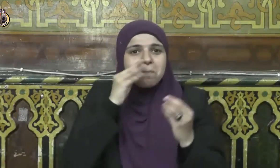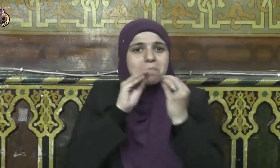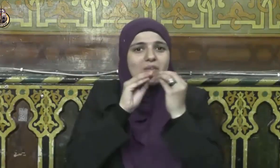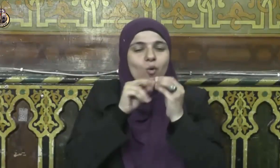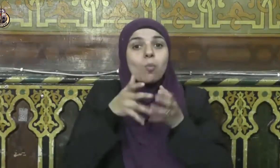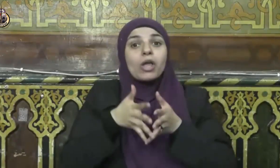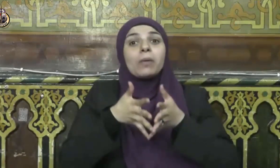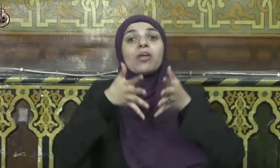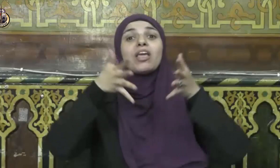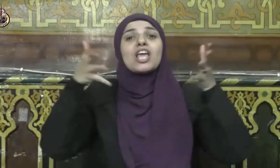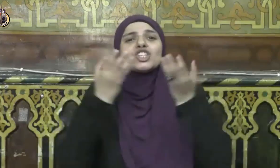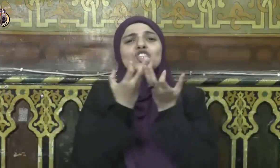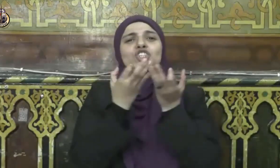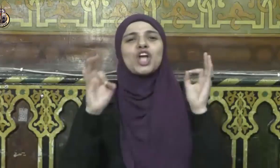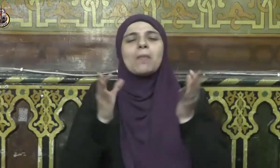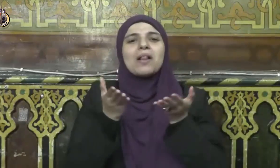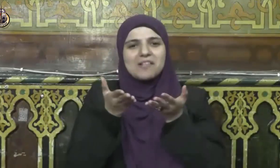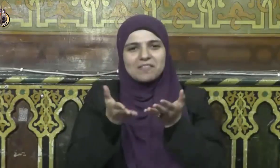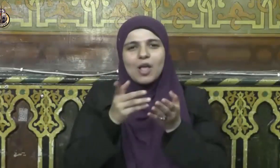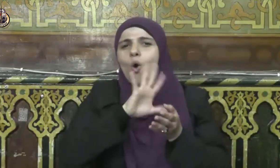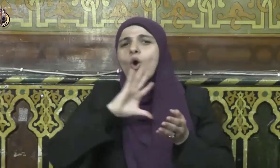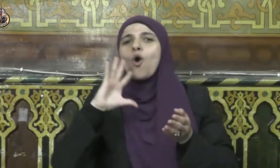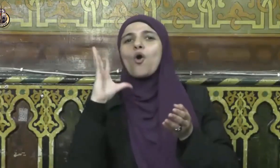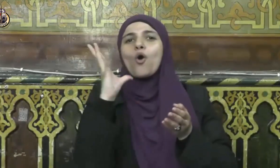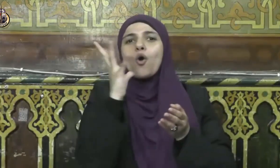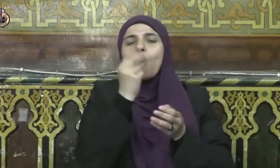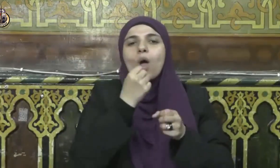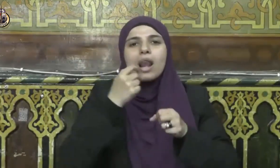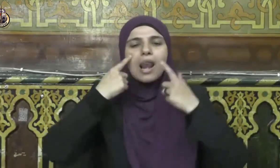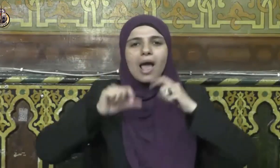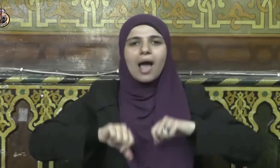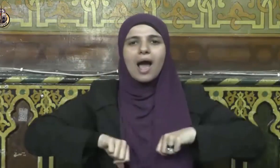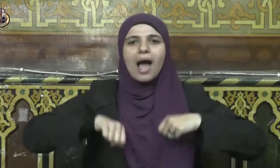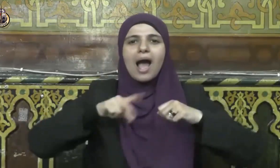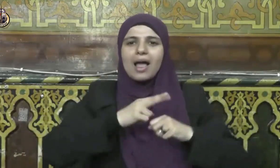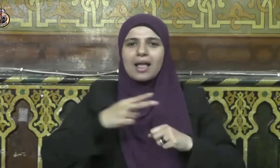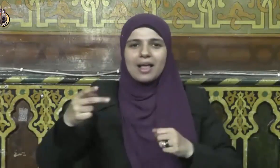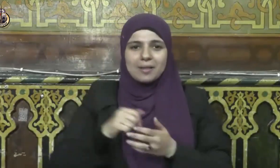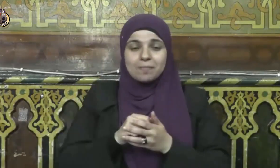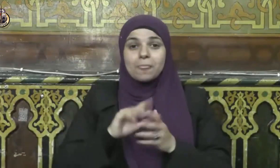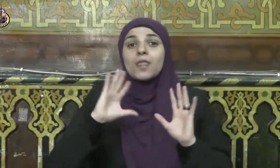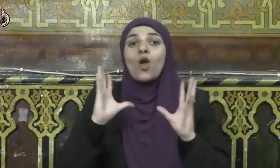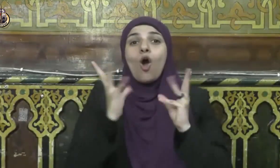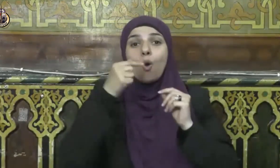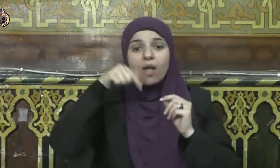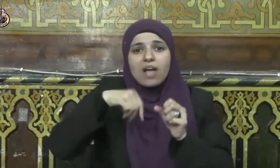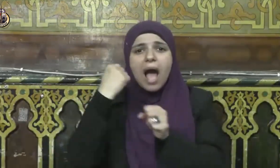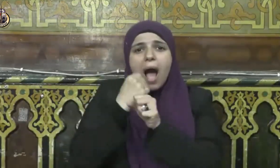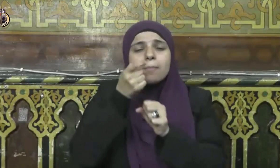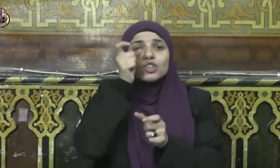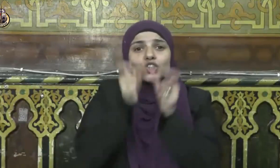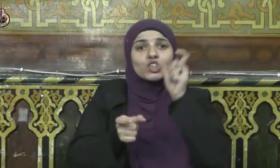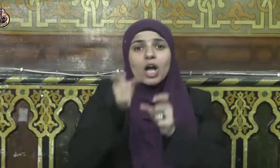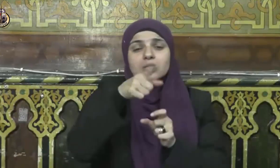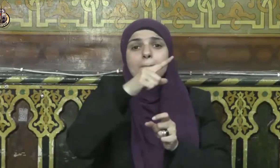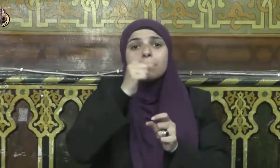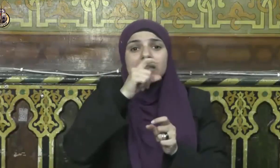هو مفهوم واسع وشامل لكل مناحي الحياة، فكل ما يصدر عن المسلم